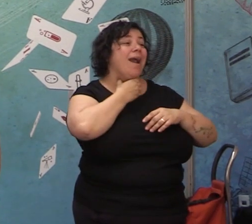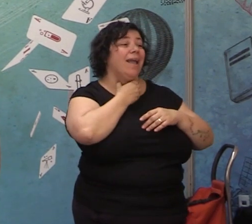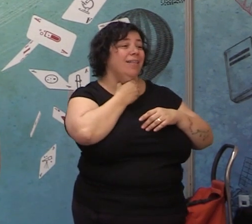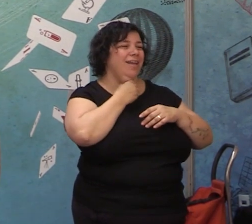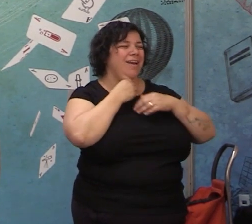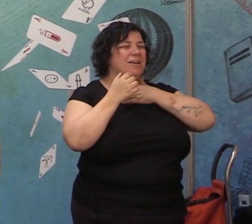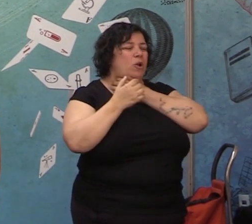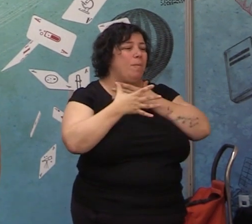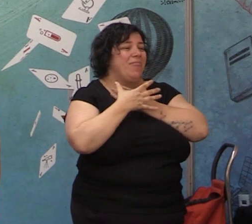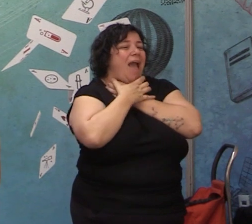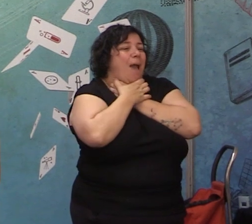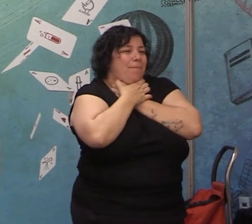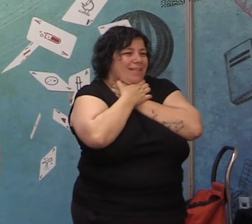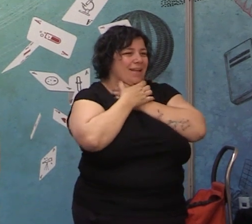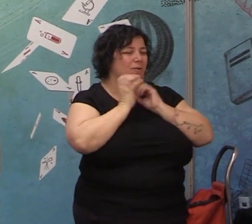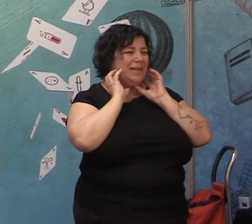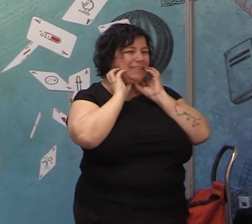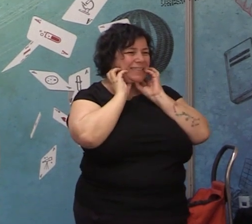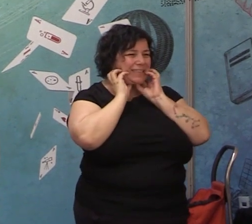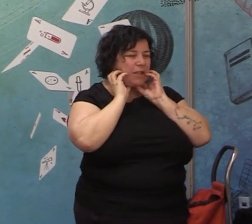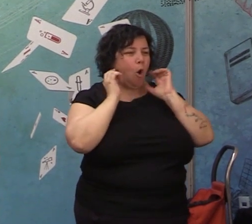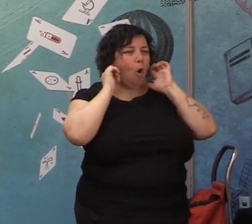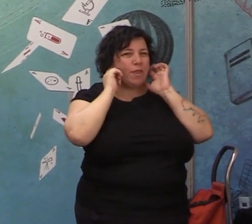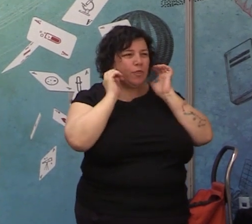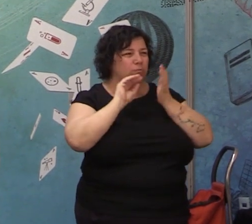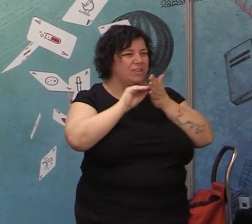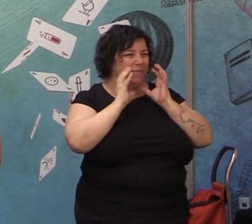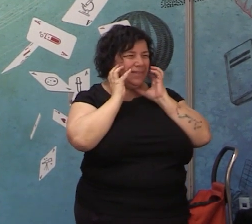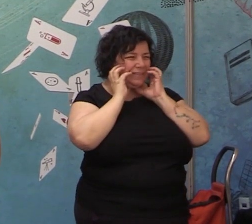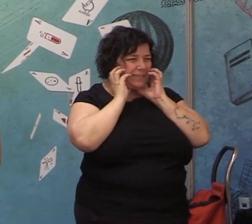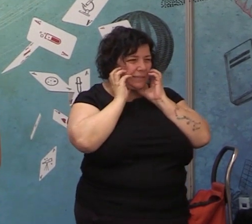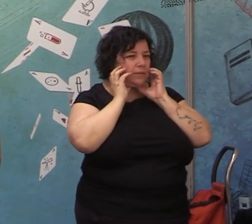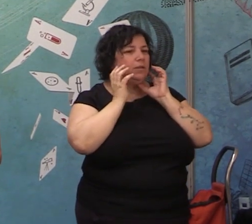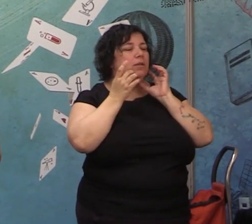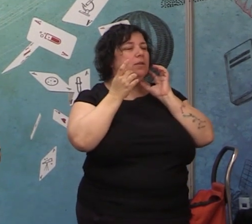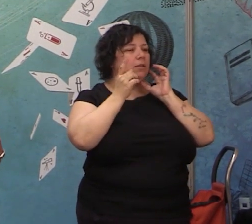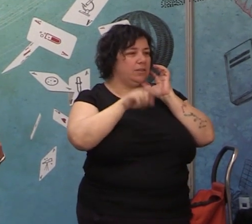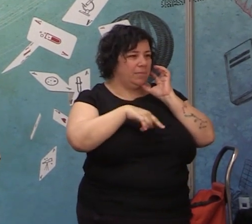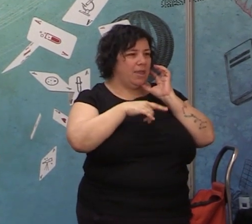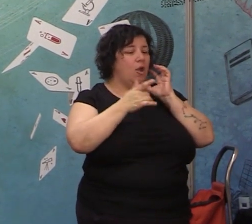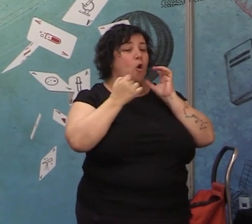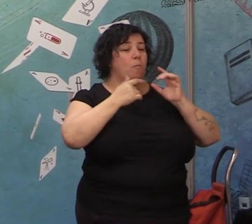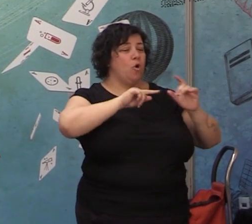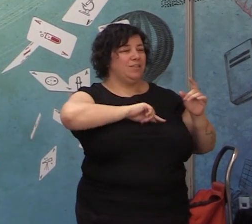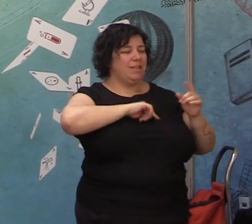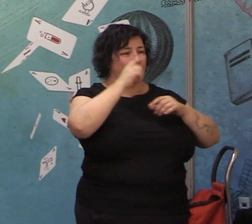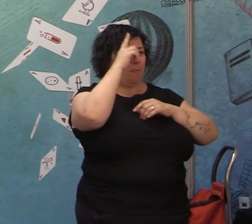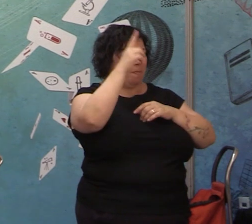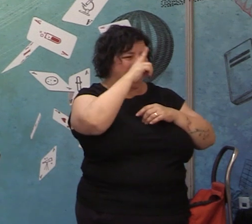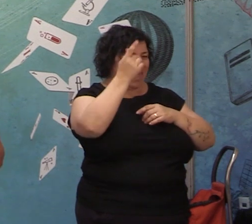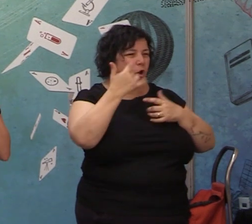si alguien le estuviera apretando las mandíbulas o los oídos muchísimo, y y que tengan sensación de